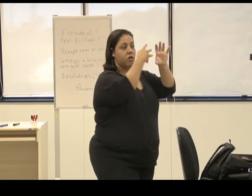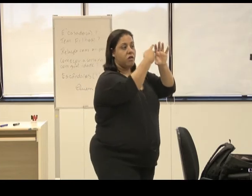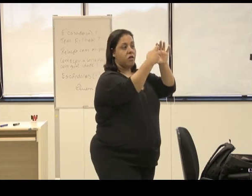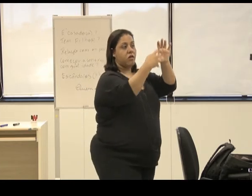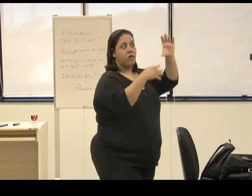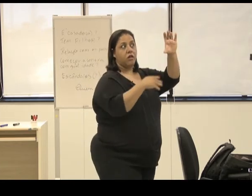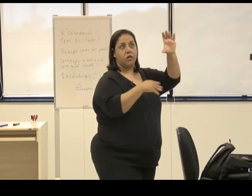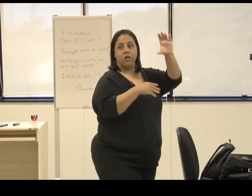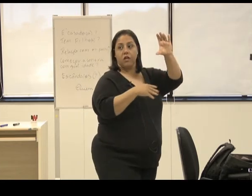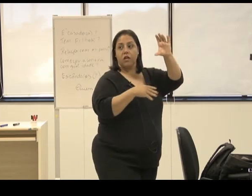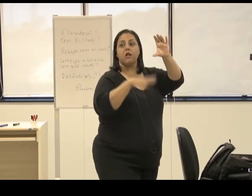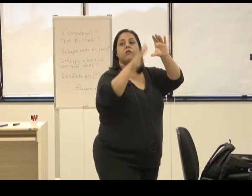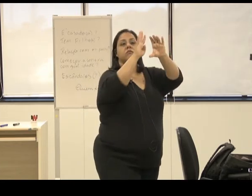Esse é o nosso cardápio.